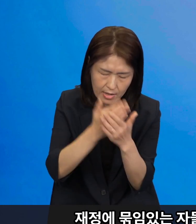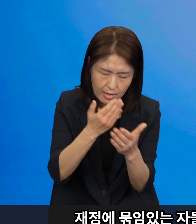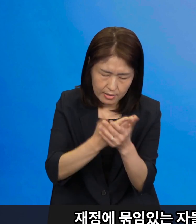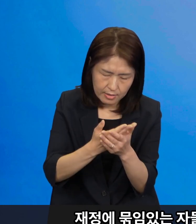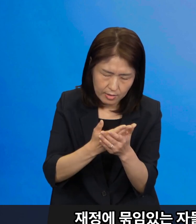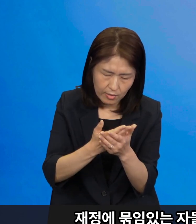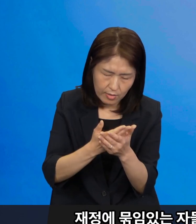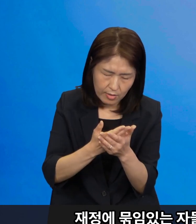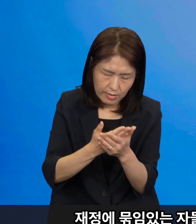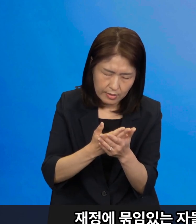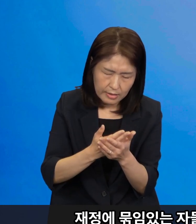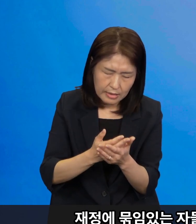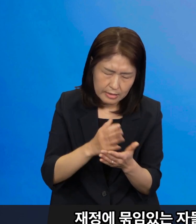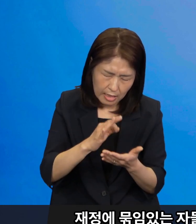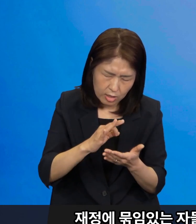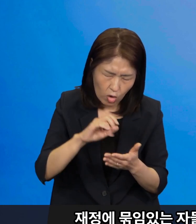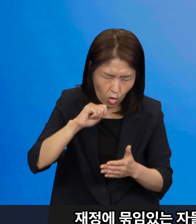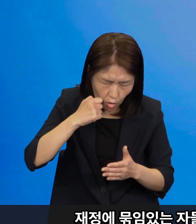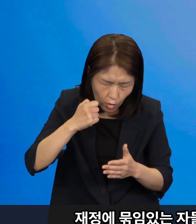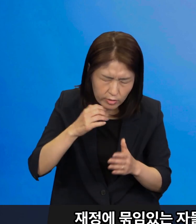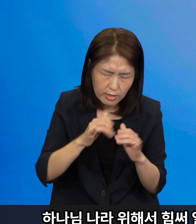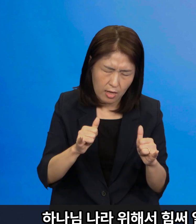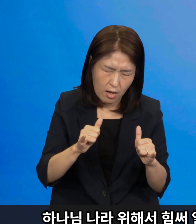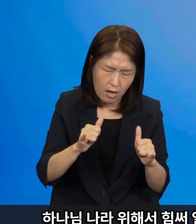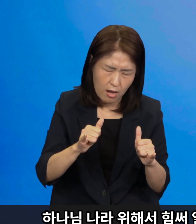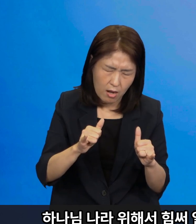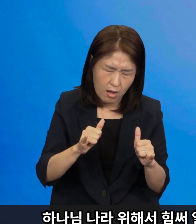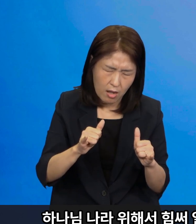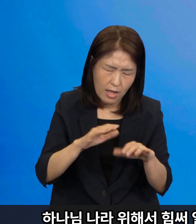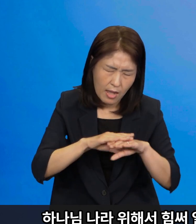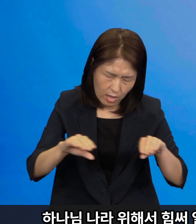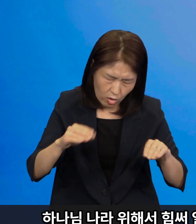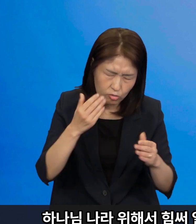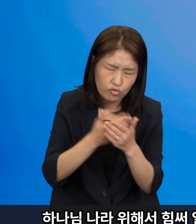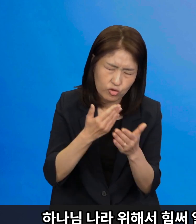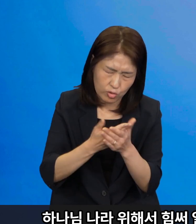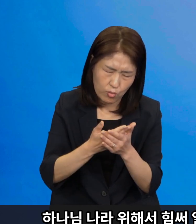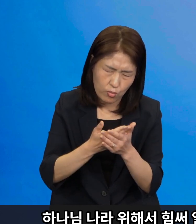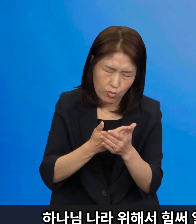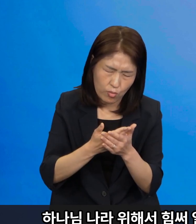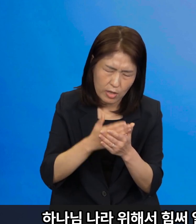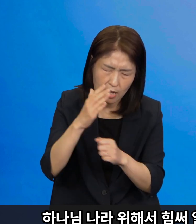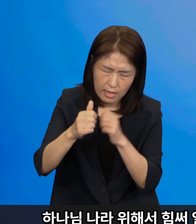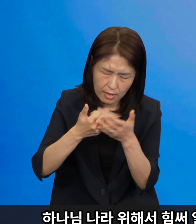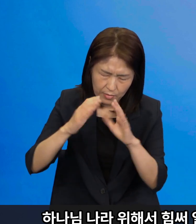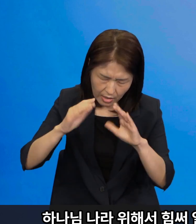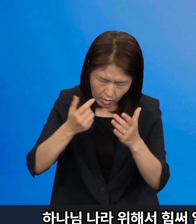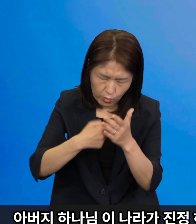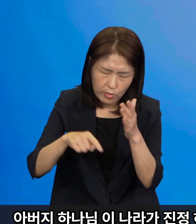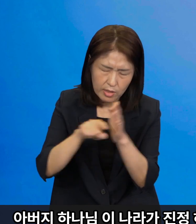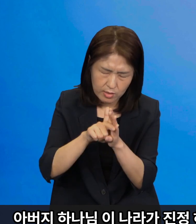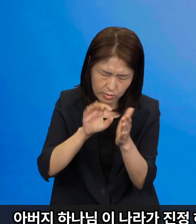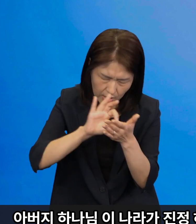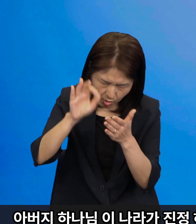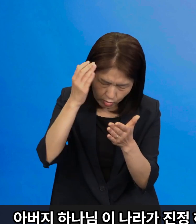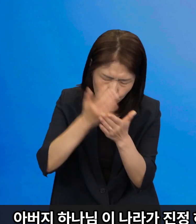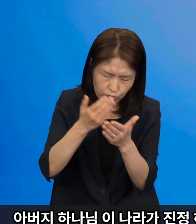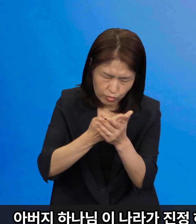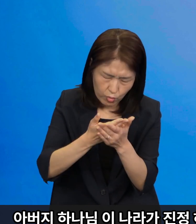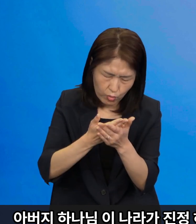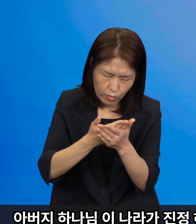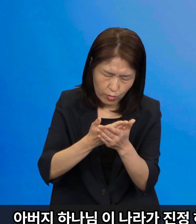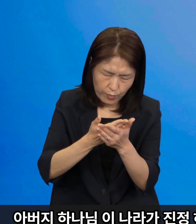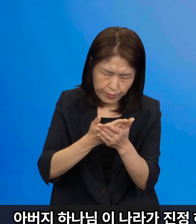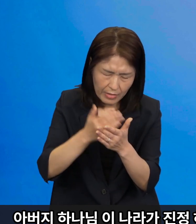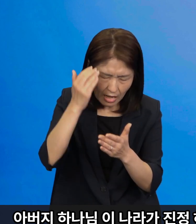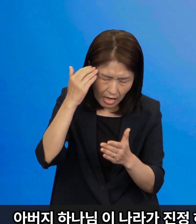재정이 묶임 있는 자들 주여 풀어지게 하여 주시옵시고, 하나님 나라 위해서 힘써 일할 수 있는 힘을 허락하여 주시옵시고, 아버지 하나님, 이 나라가